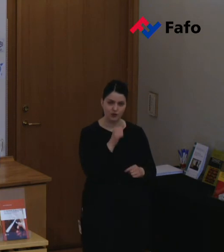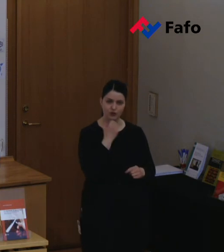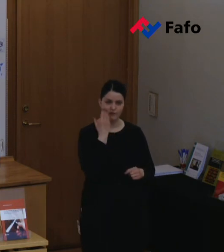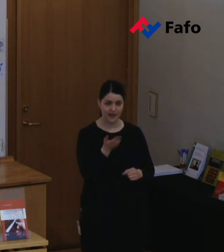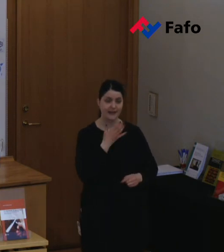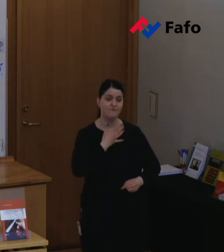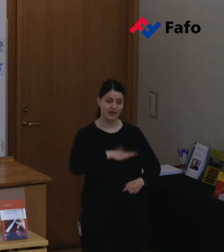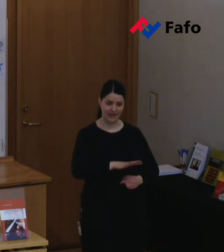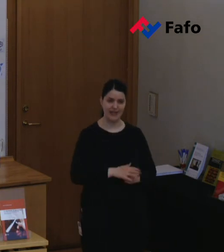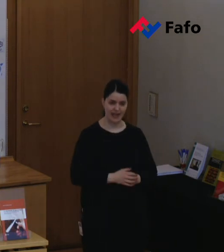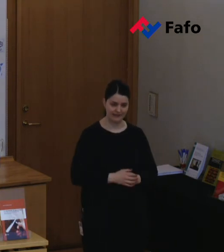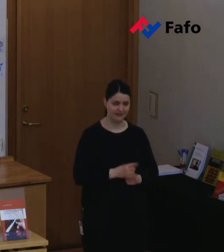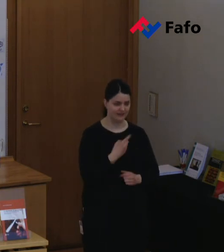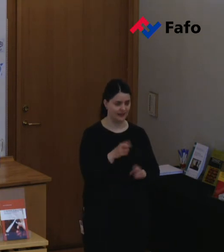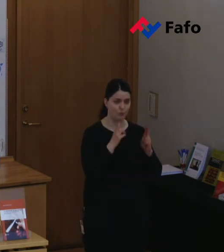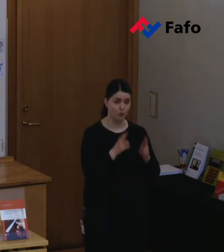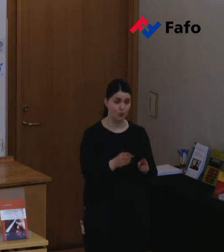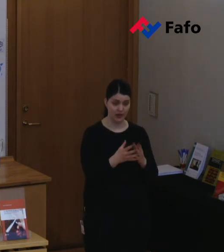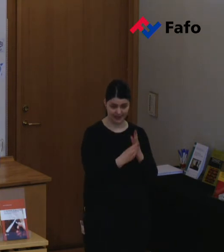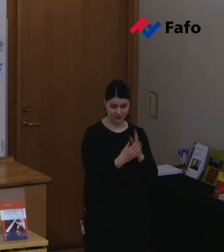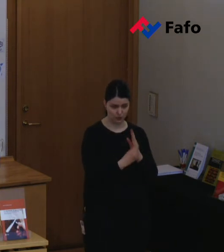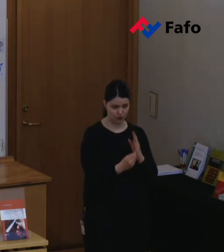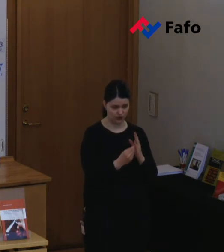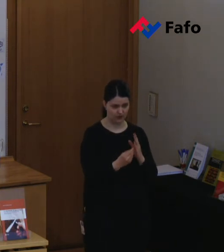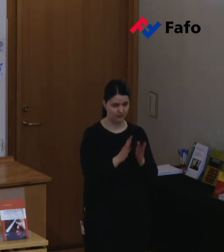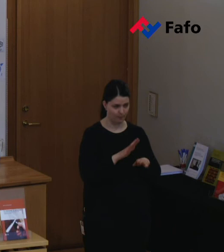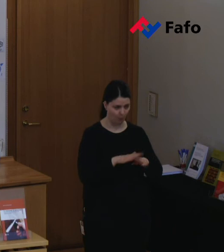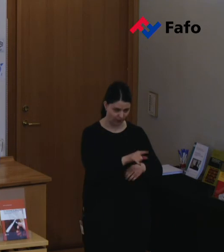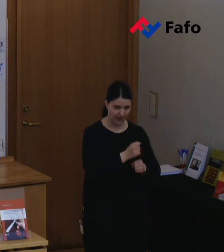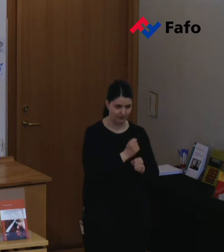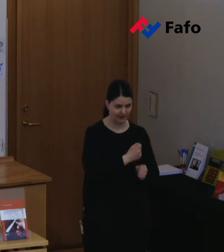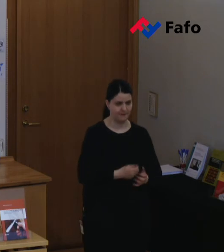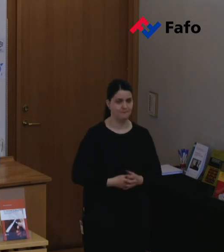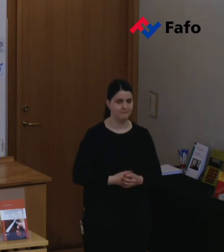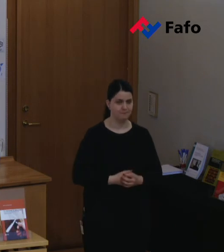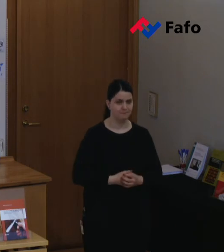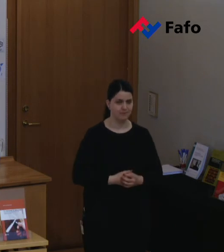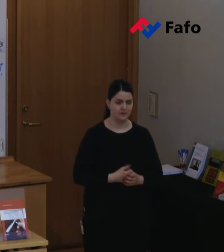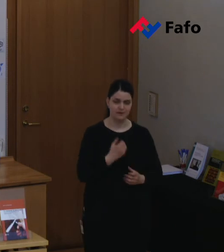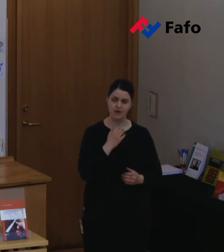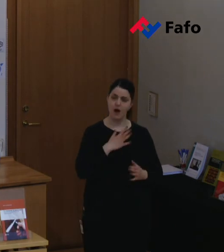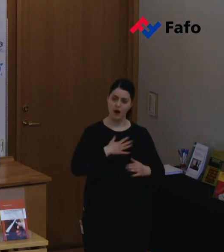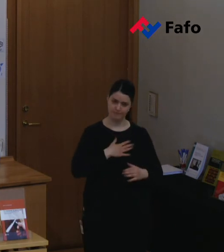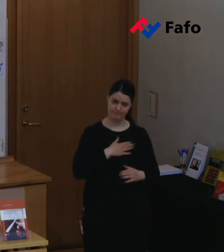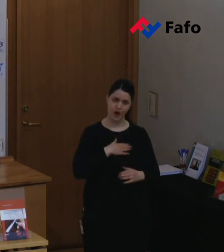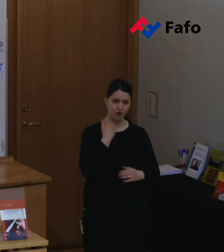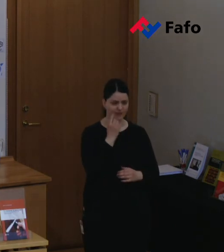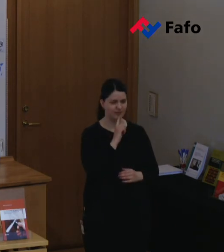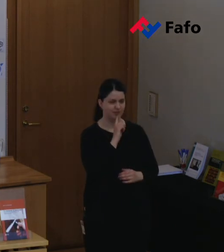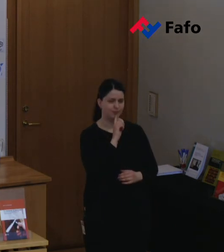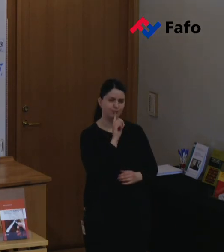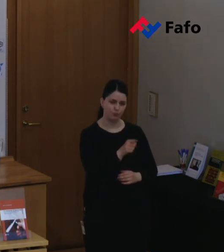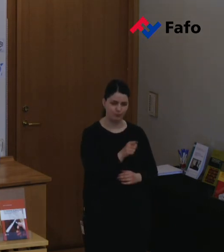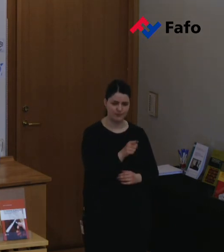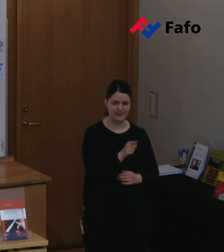en villighet til å bruke ressurser på arbeidet. Det har blitt stilt spørsmålstegn ved